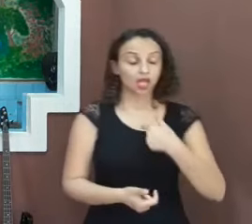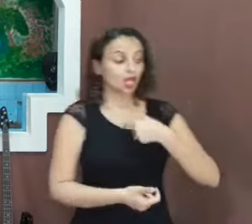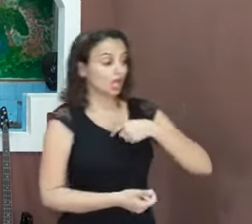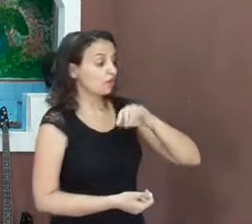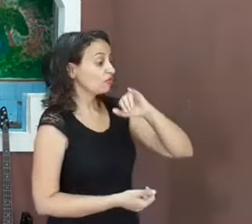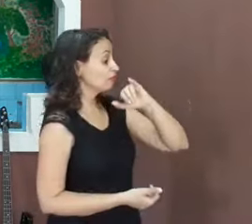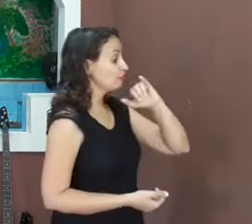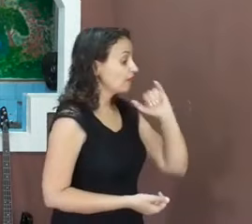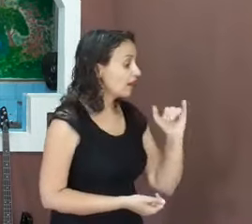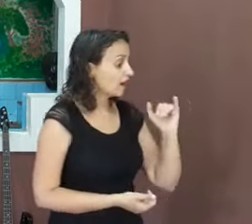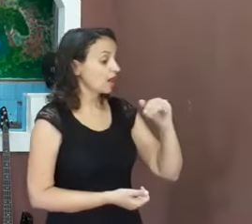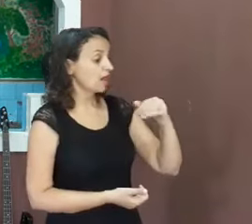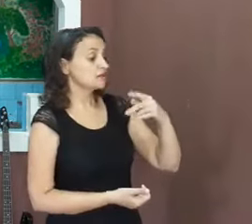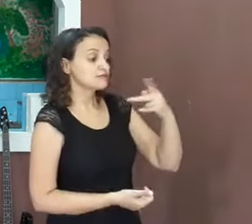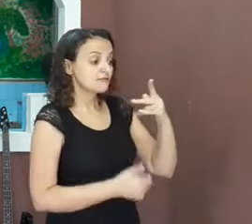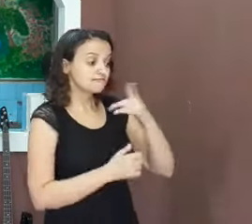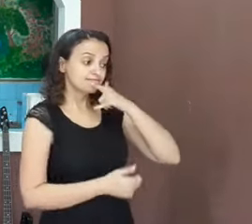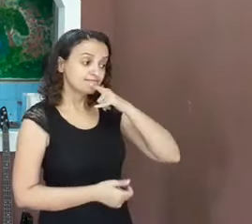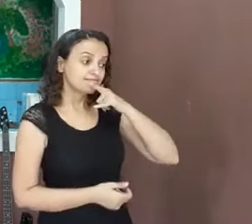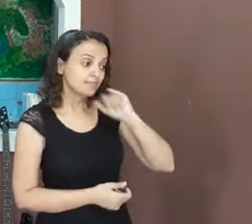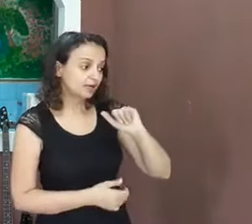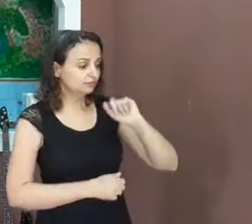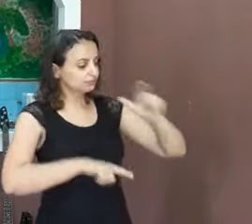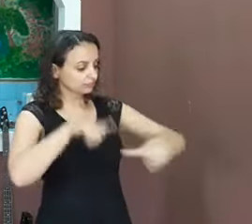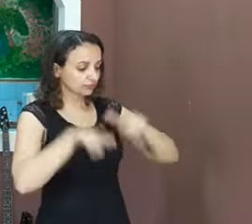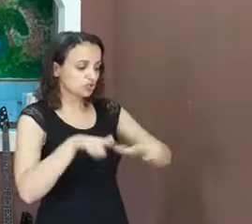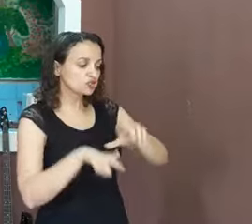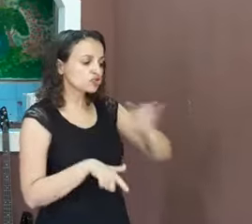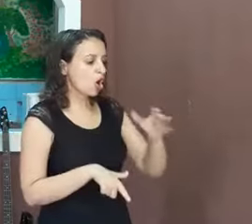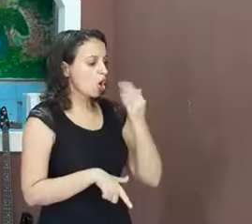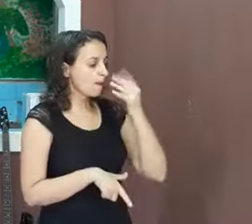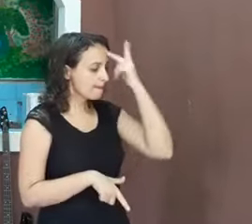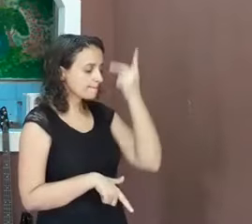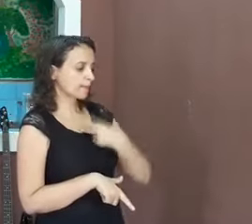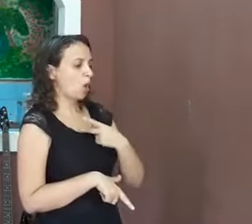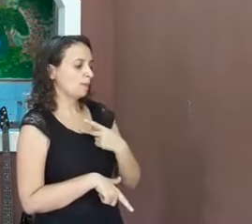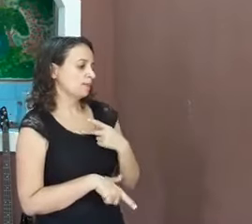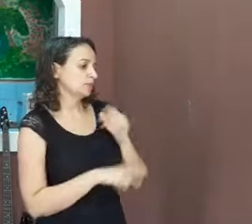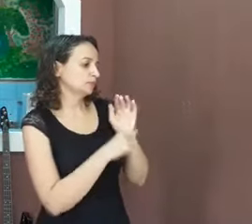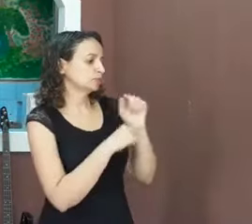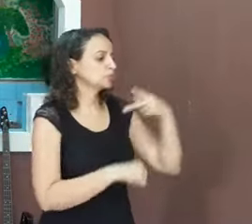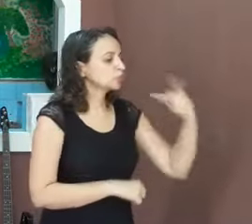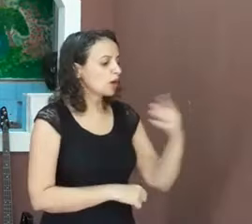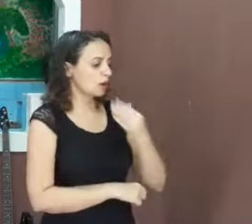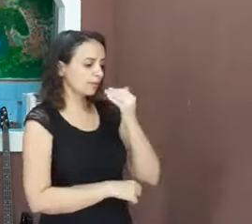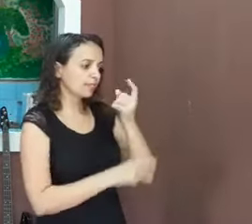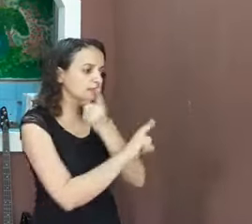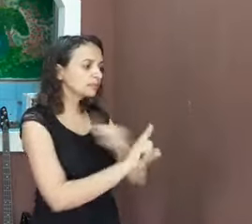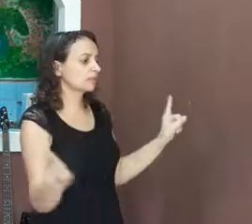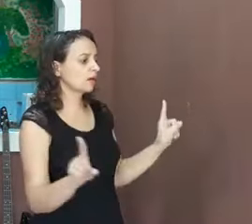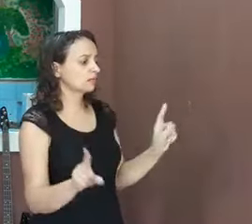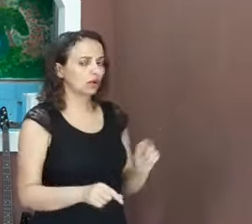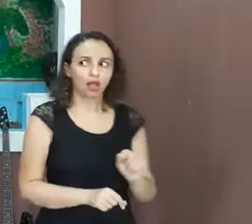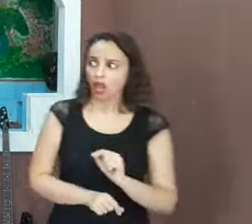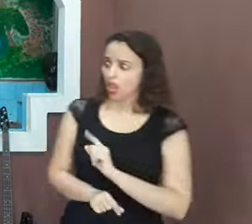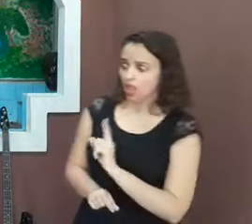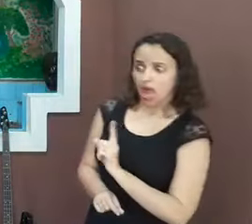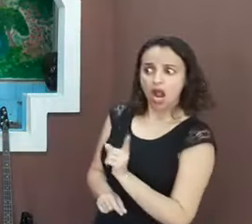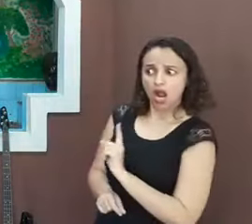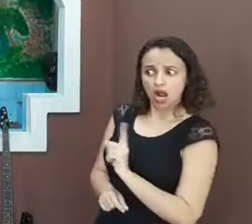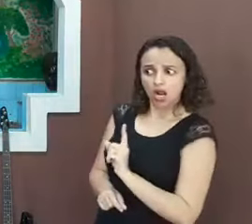trabalhar, para ele conseguir comida só para ele. Oh, não, pastor, que isso? Ué, cada um do seu quadrado. Vou falar para sua